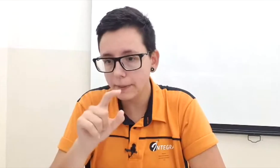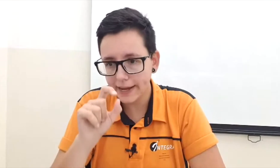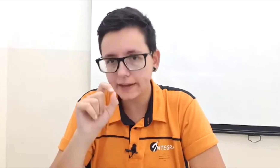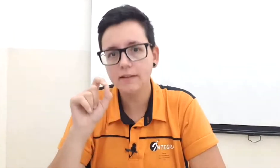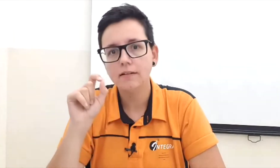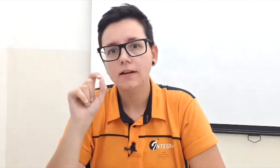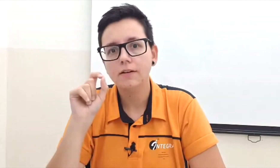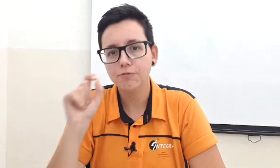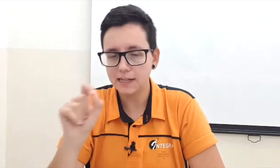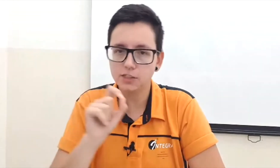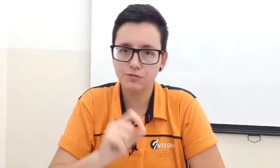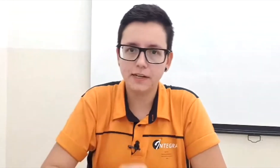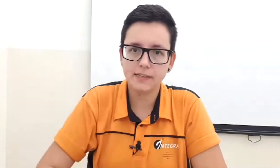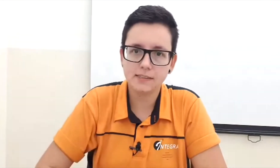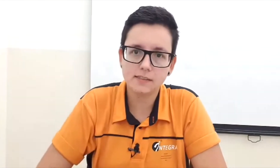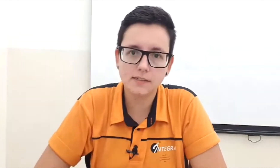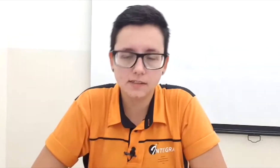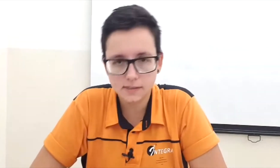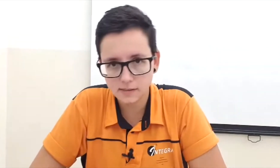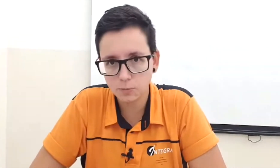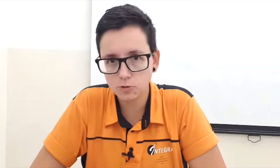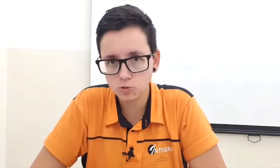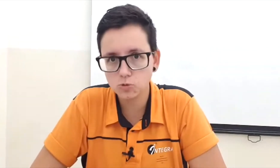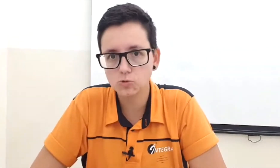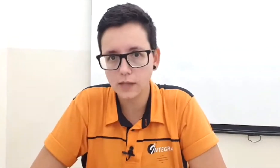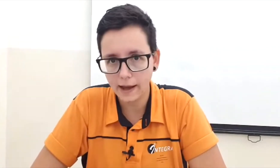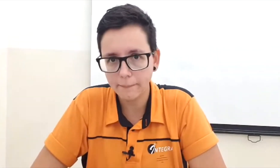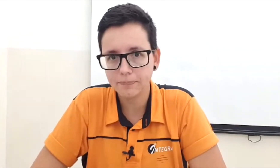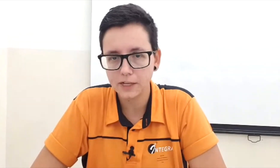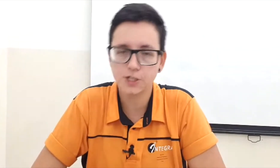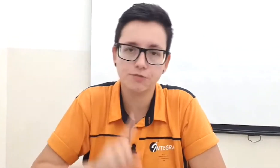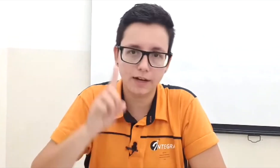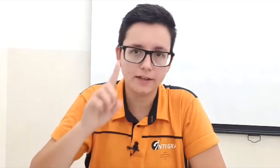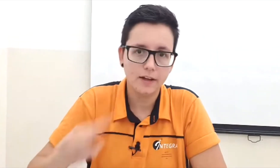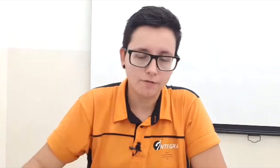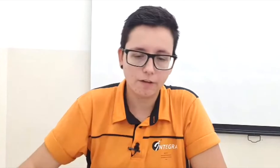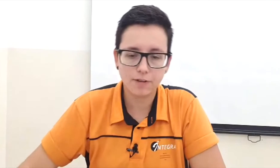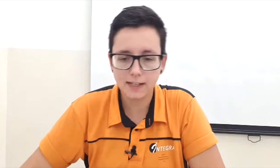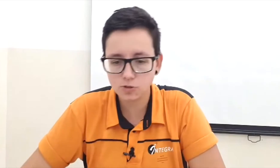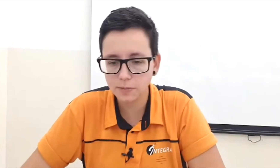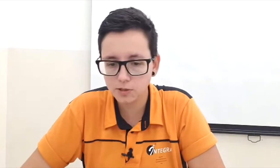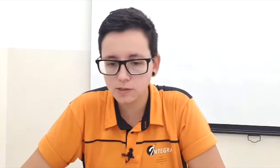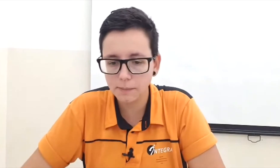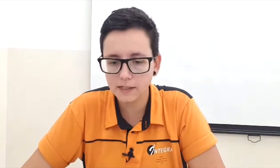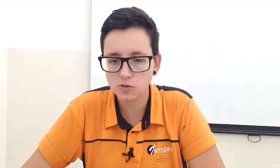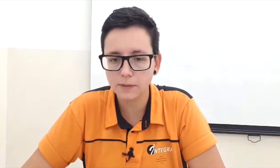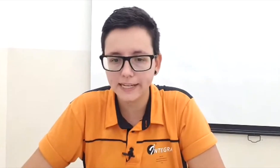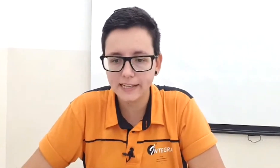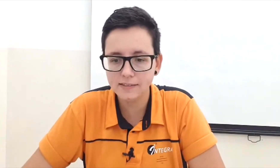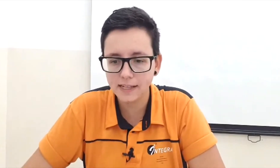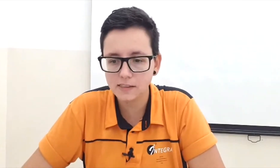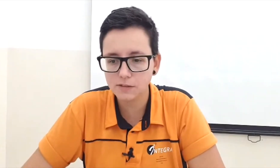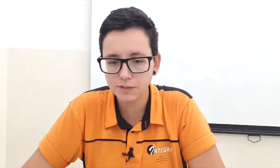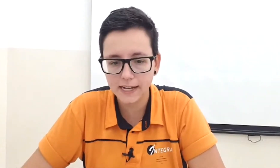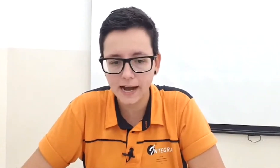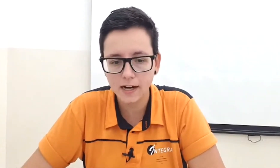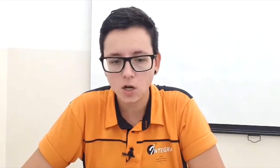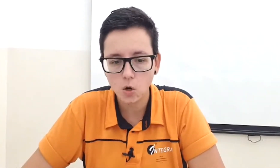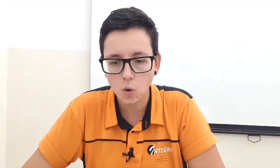também faz a diferença na sinalização para o surdo, tá? A gente vai falar sobre isso também, sobre intensificar